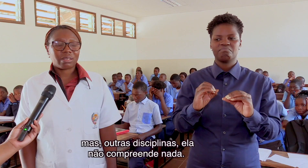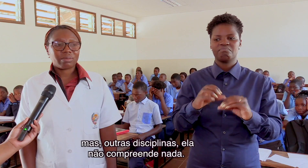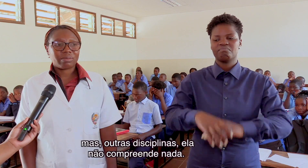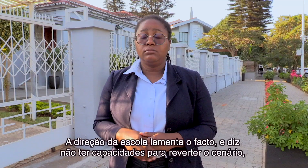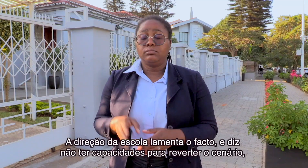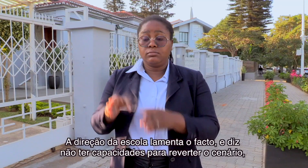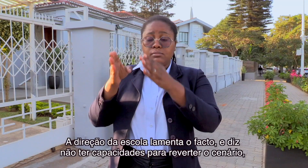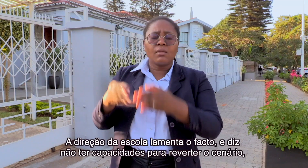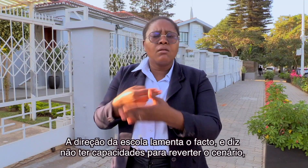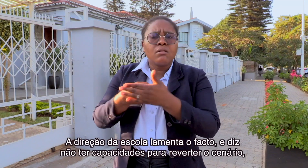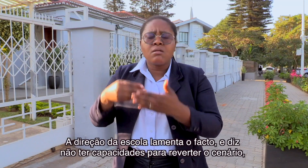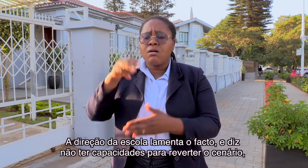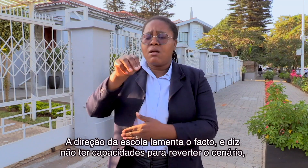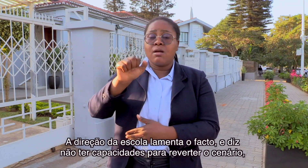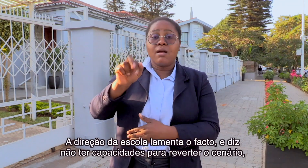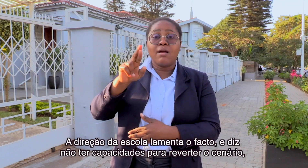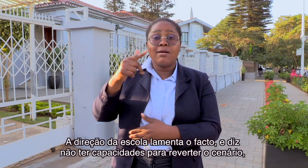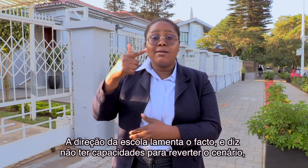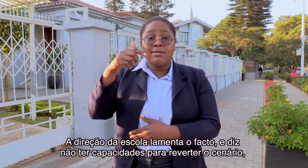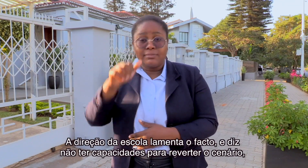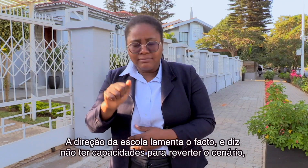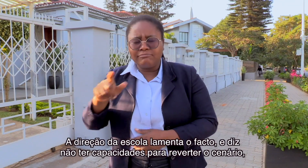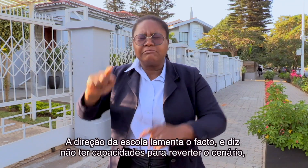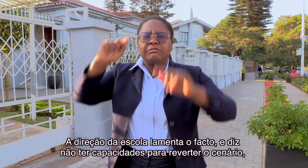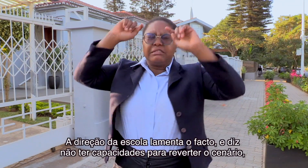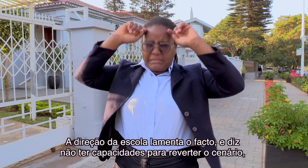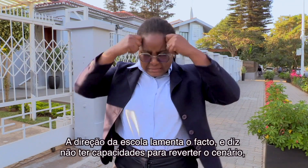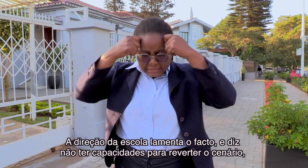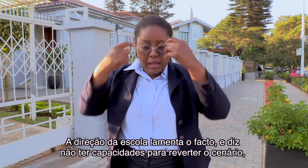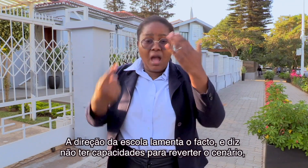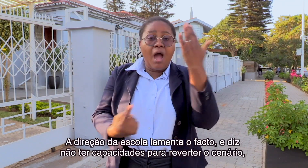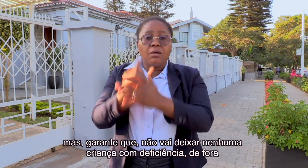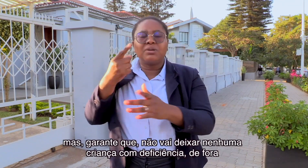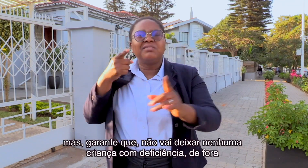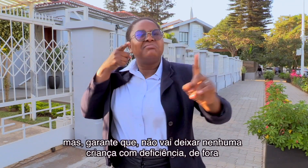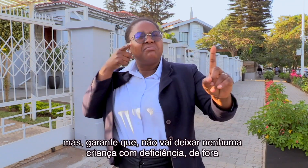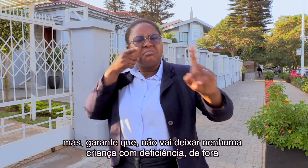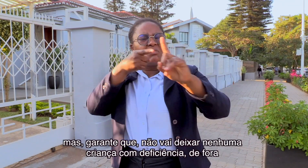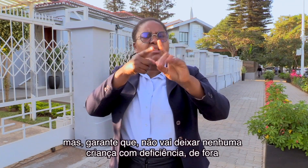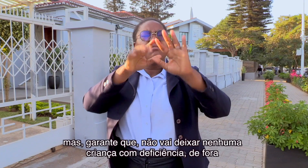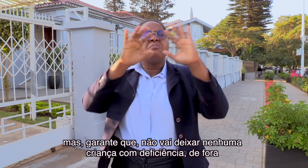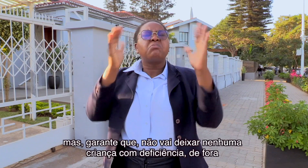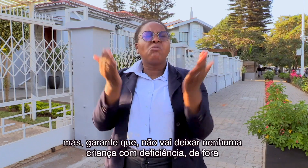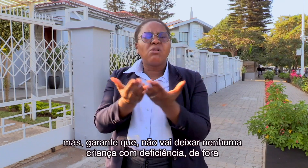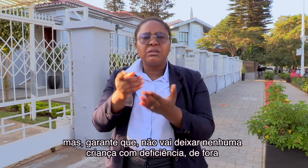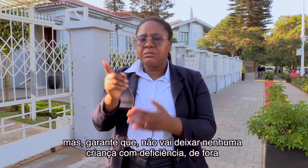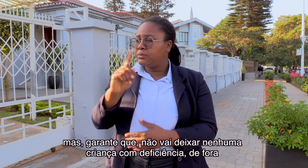A direção da escola lamenta o fato e diz não ter capacidades para reverter o cenário, mas garante que não vai deixar